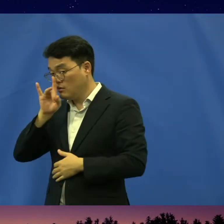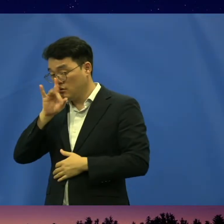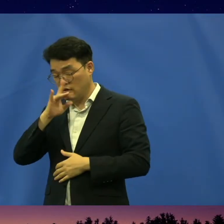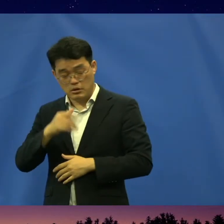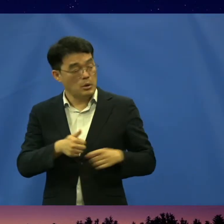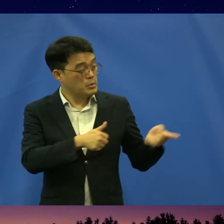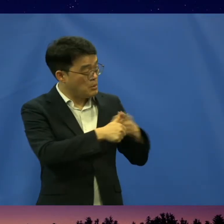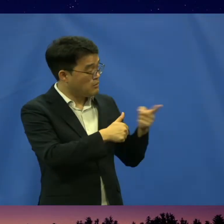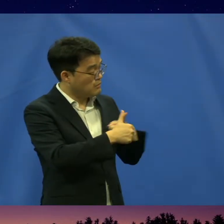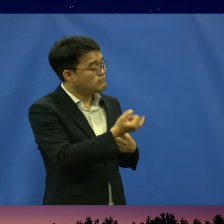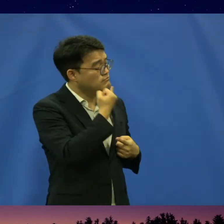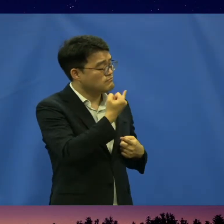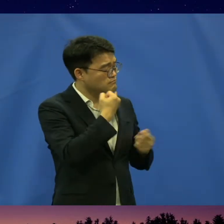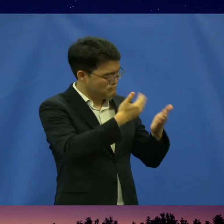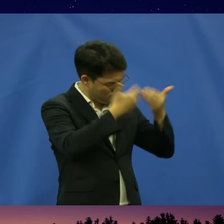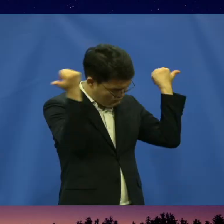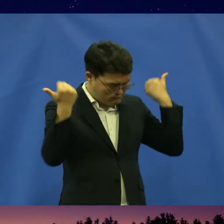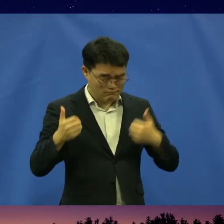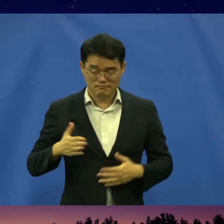나의 길을 가겠다.